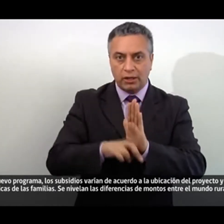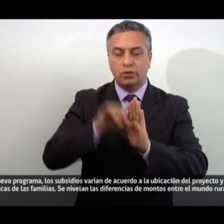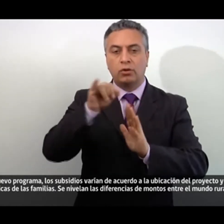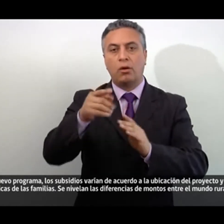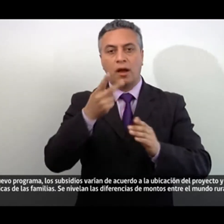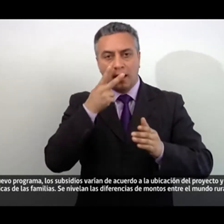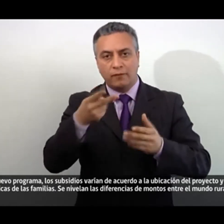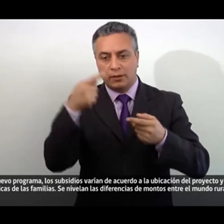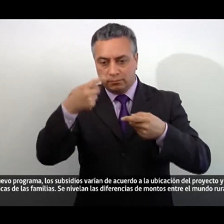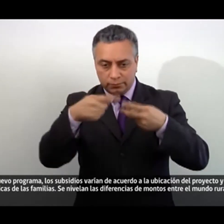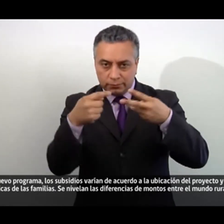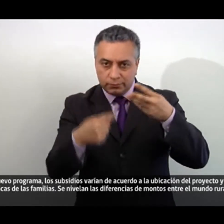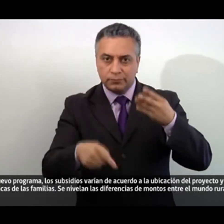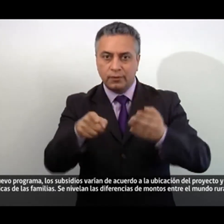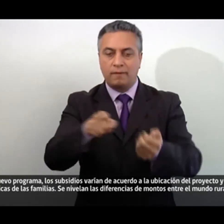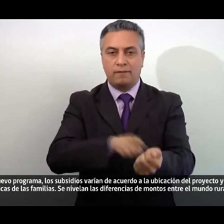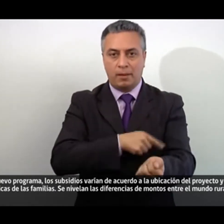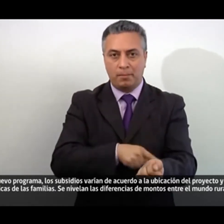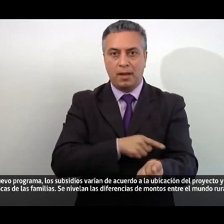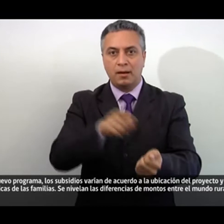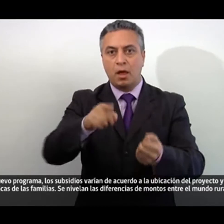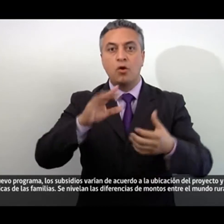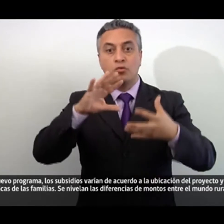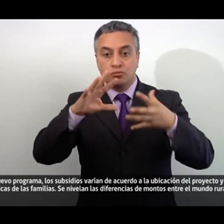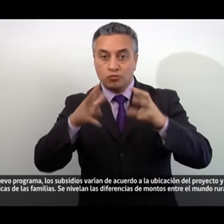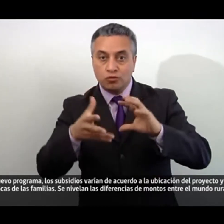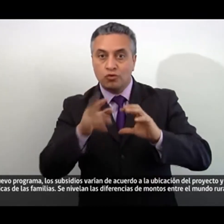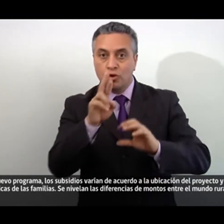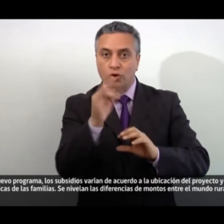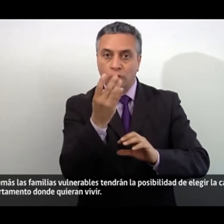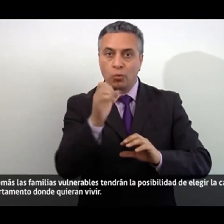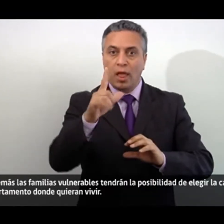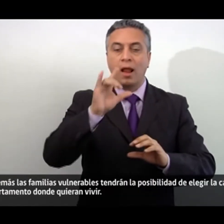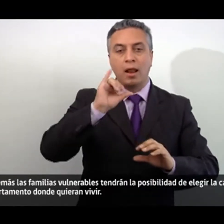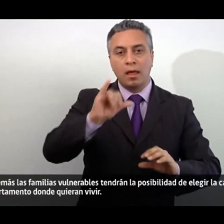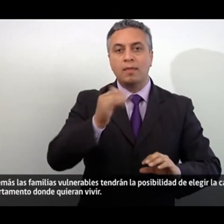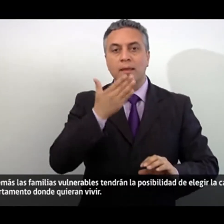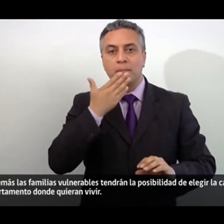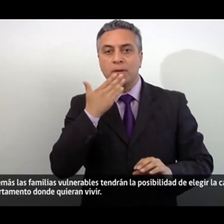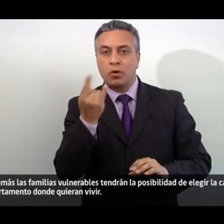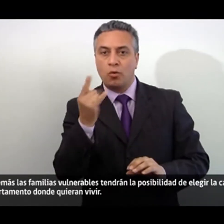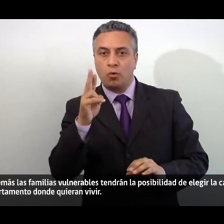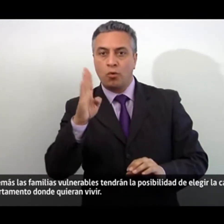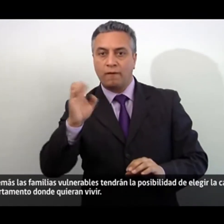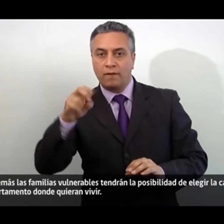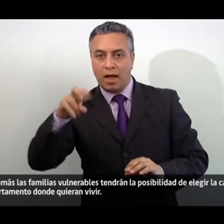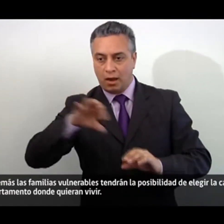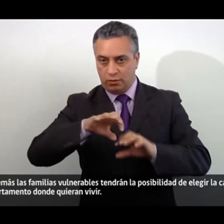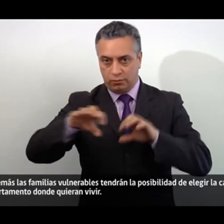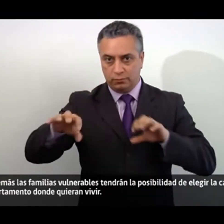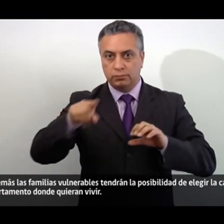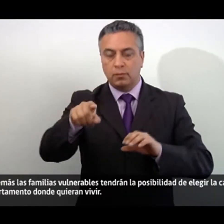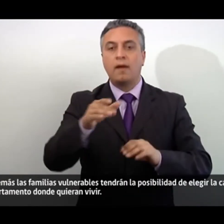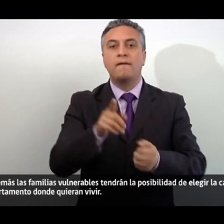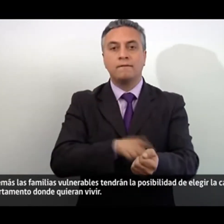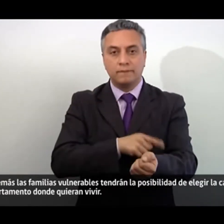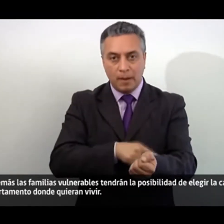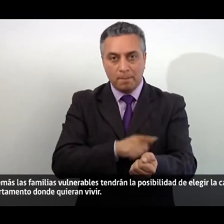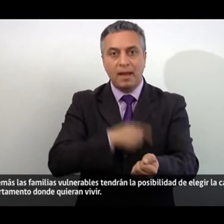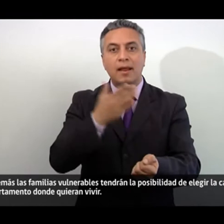nivelan las diferencias de montos entre el mundo rural y urbano y además las familias vulnerables tendrán la posibilidad de elegir la casa